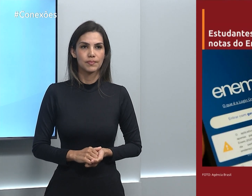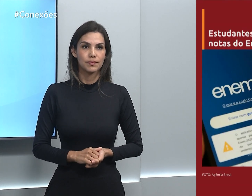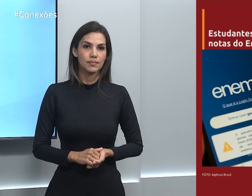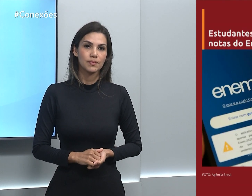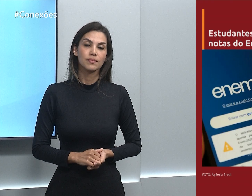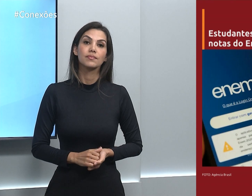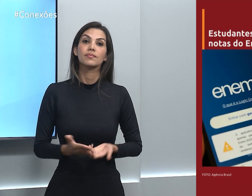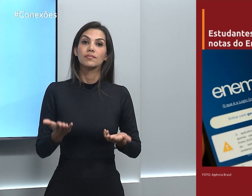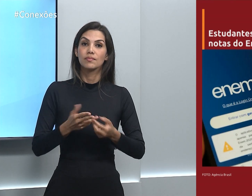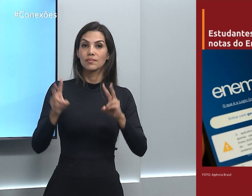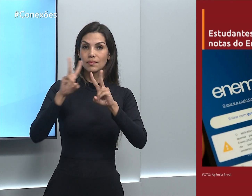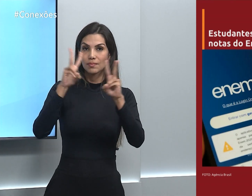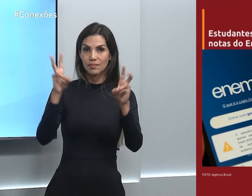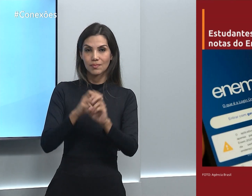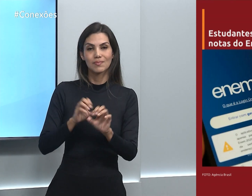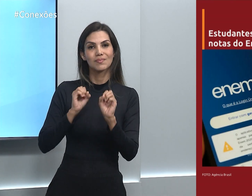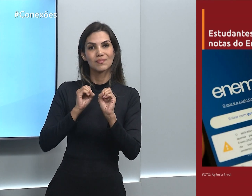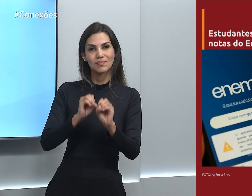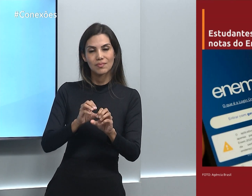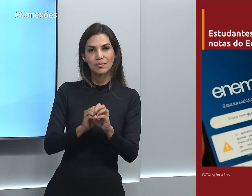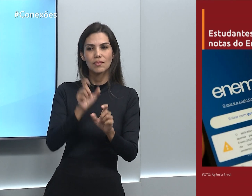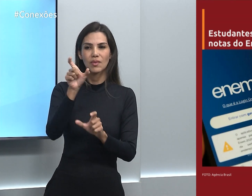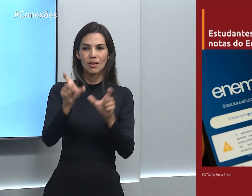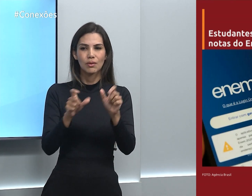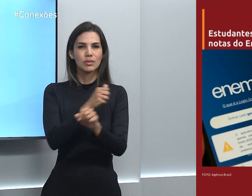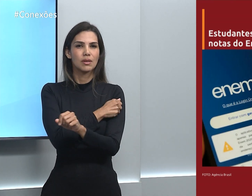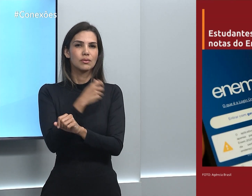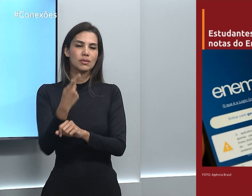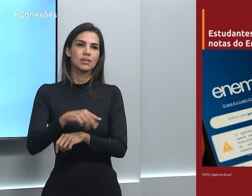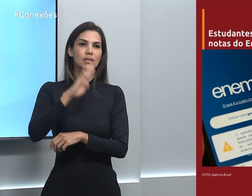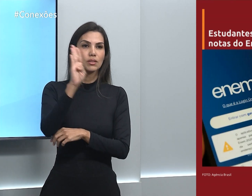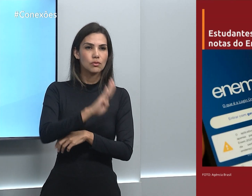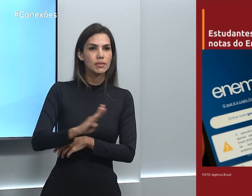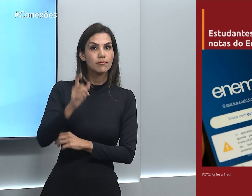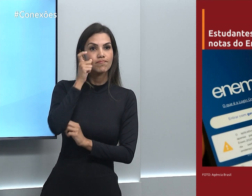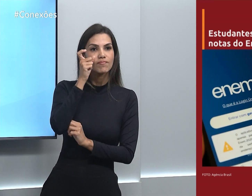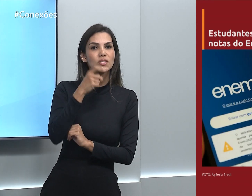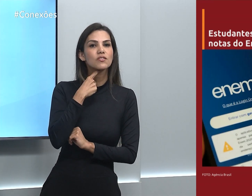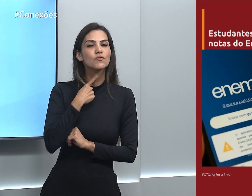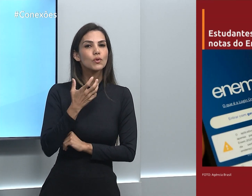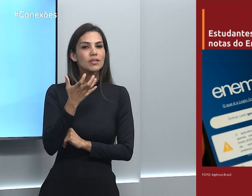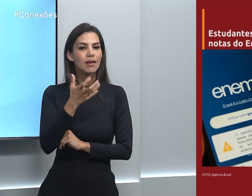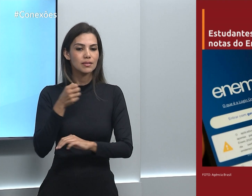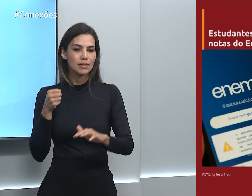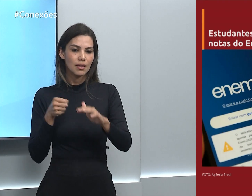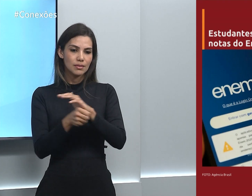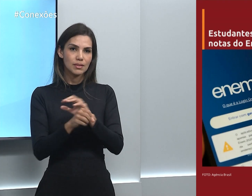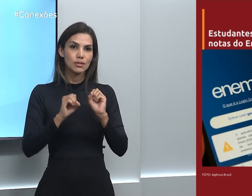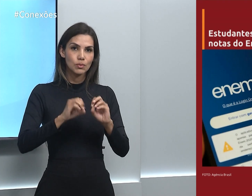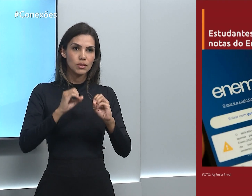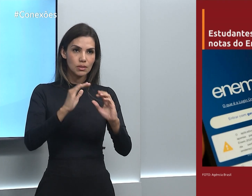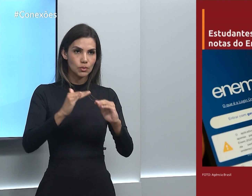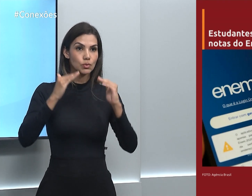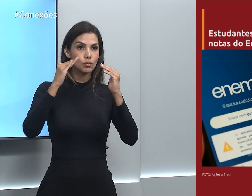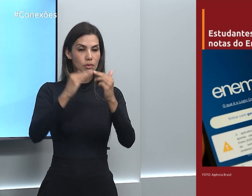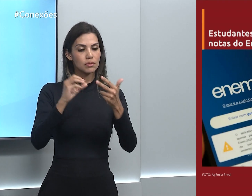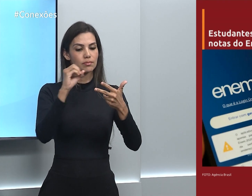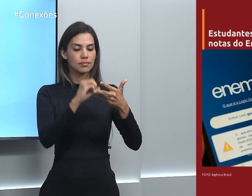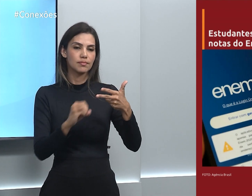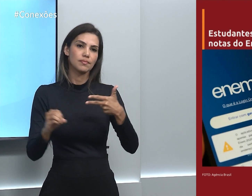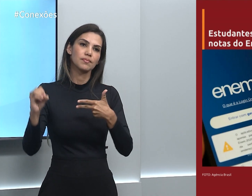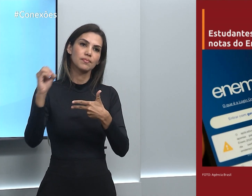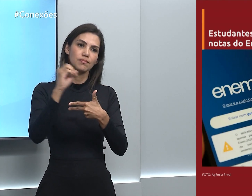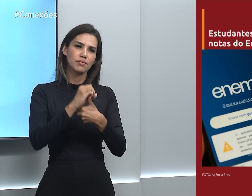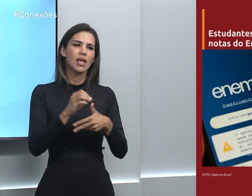Agora a gente fala sobre educação. Os estudantes brasileiros interessados em ingressar no ensino superior pelo Exame Nacional do Ensino